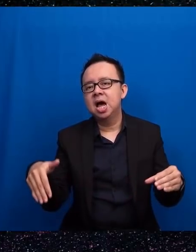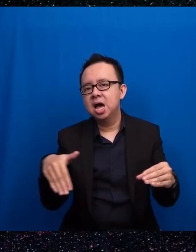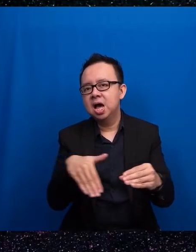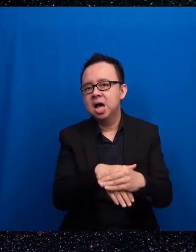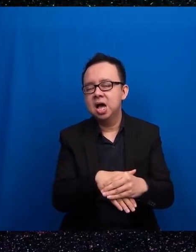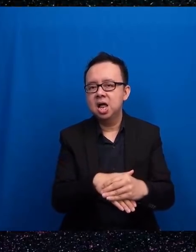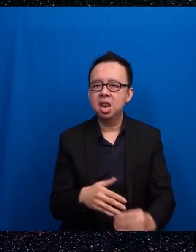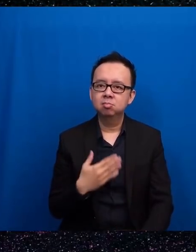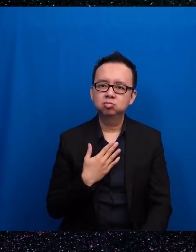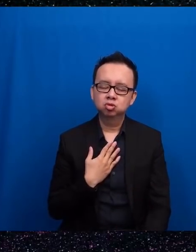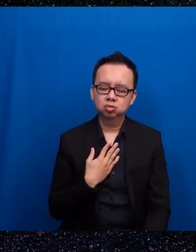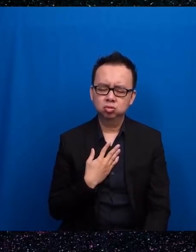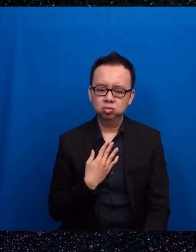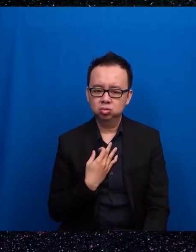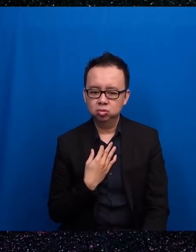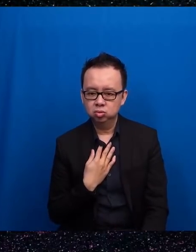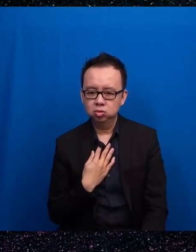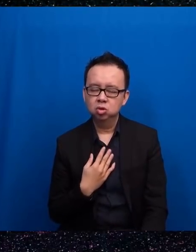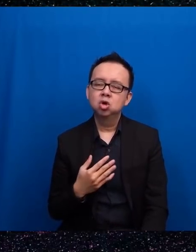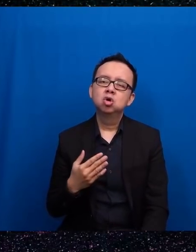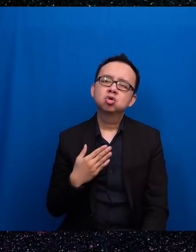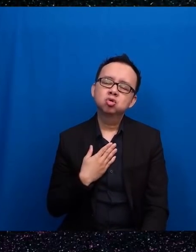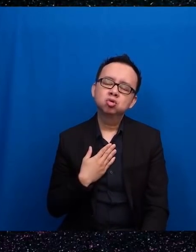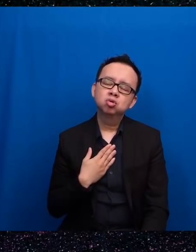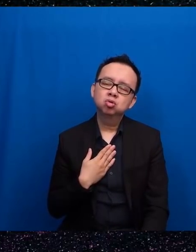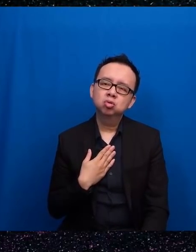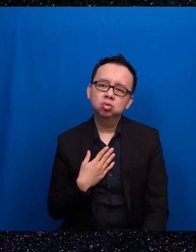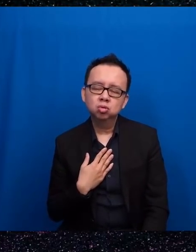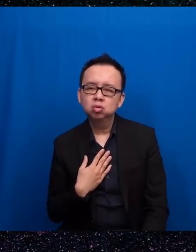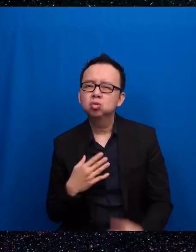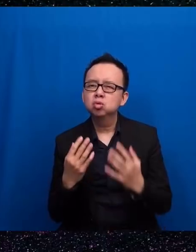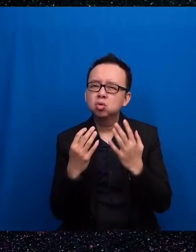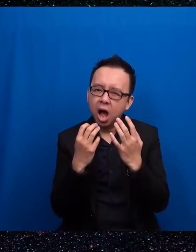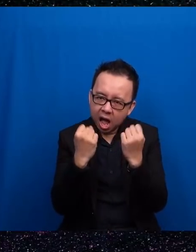digenapi dalamku. Ku